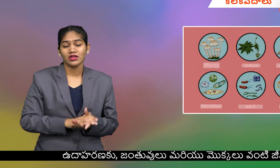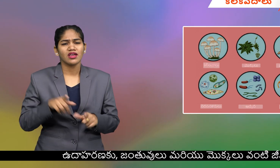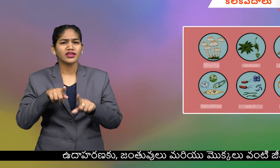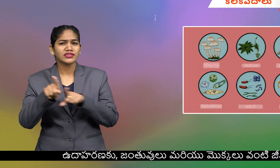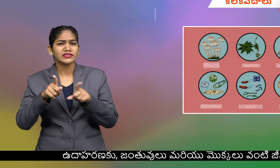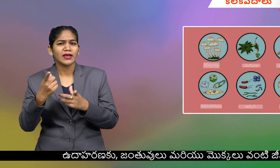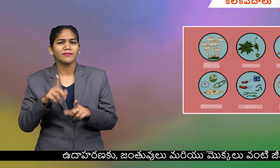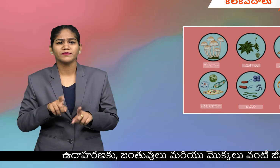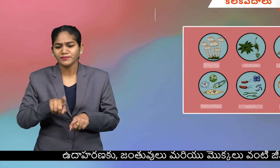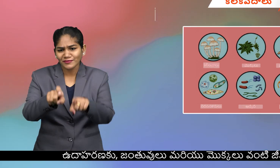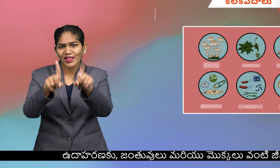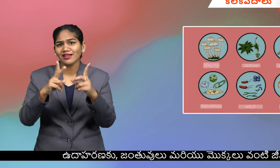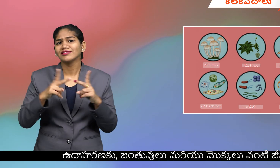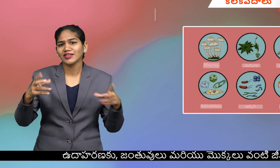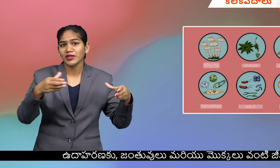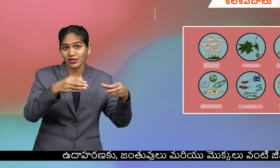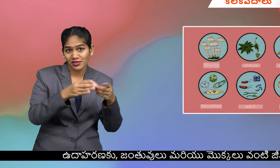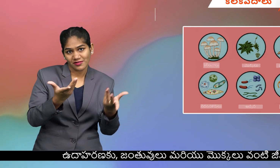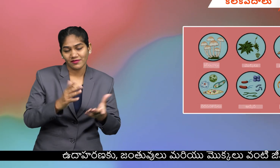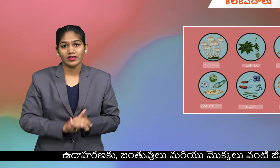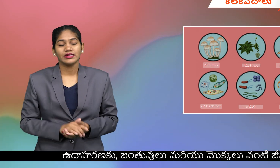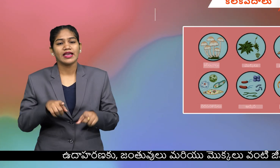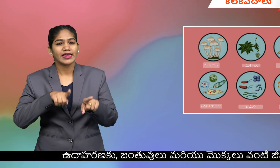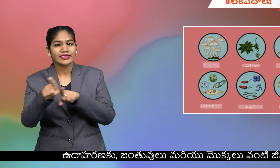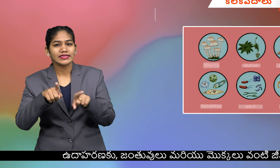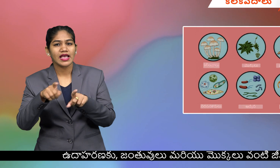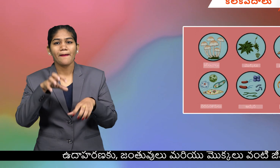ఉదాహరణకు జంతువులు మరియు మొక్కలు వంటి జీవులు.